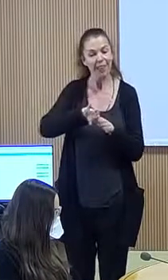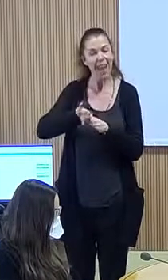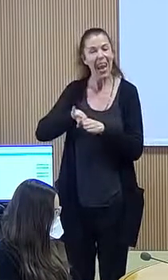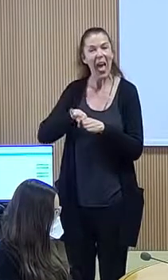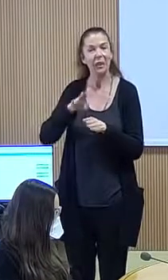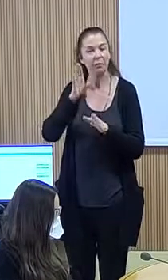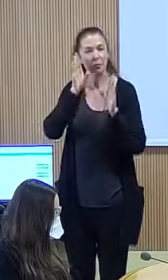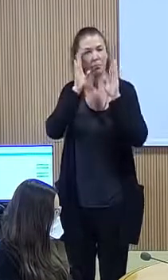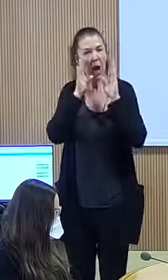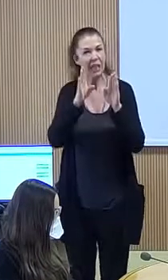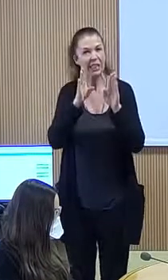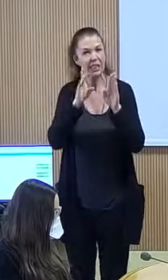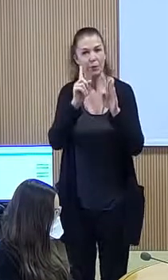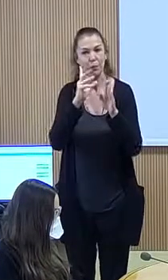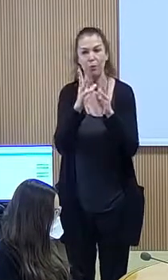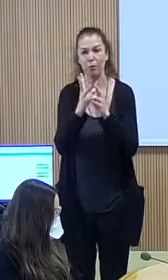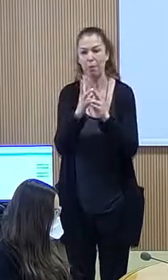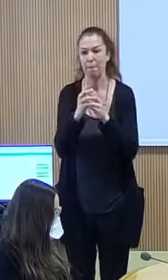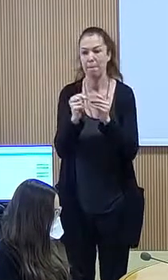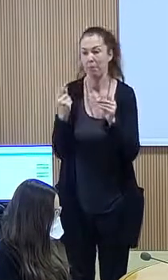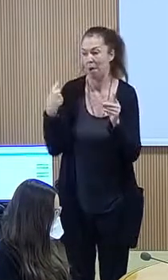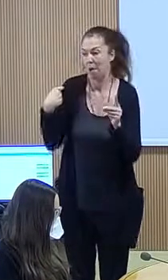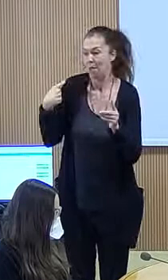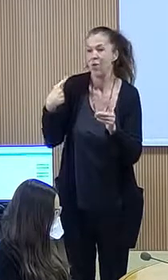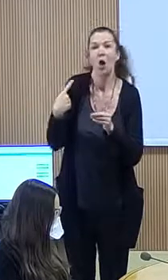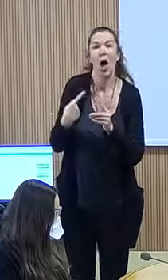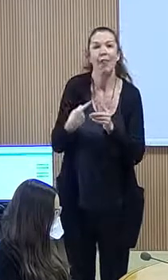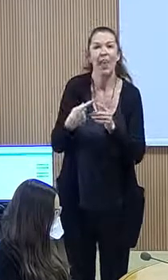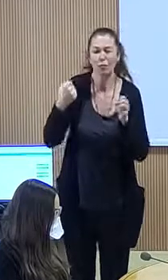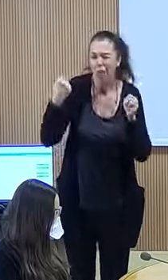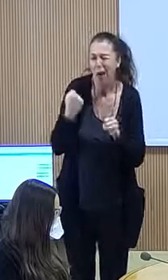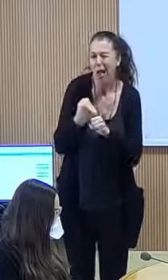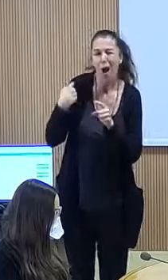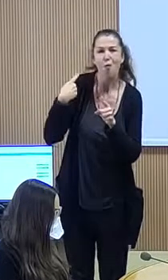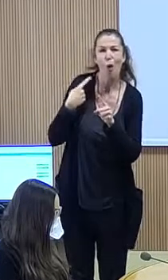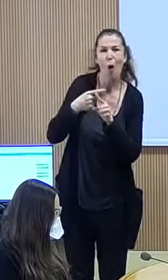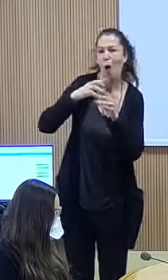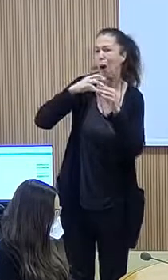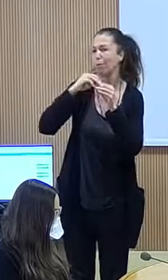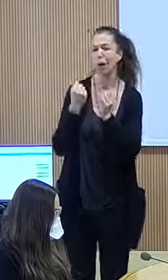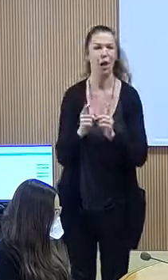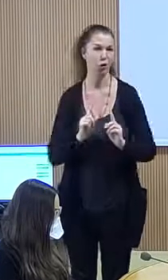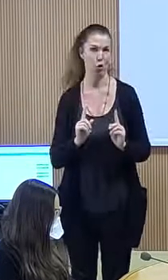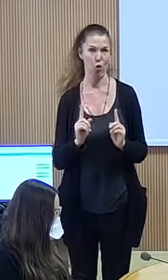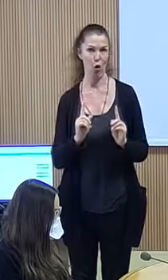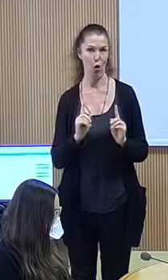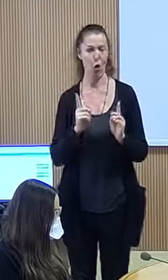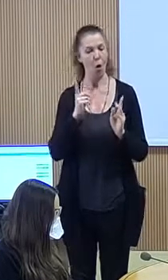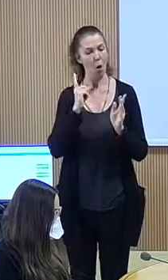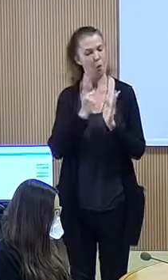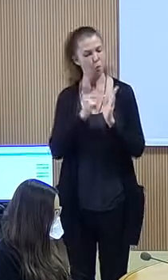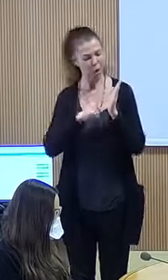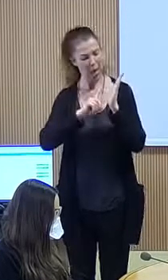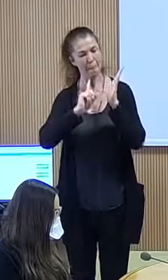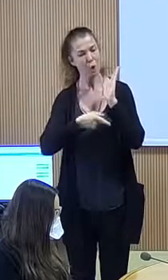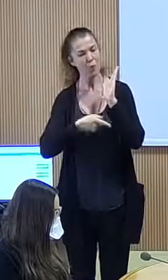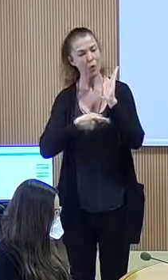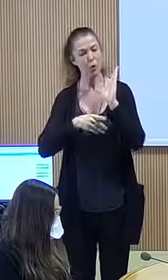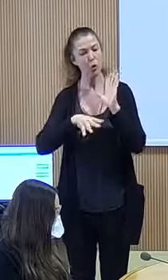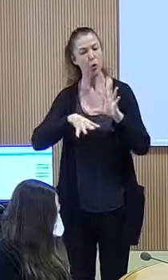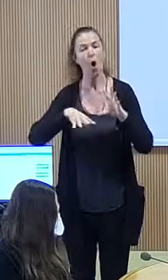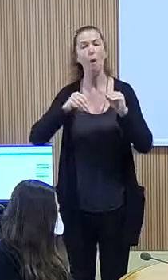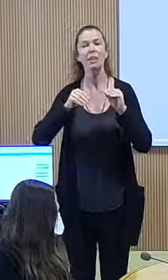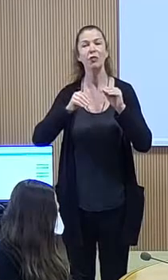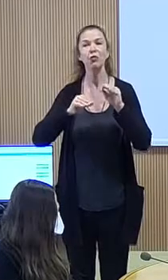tutto quello che è stato fatto fino adesso quindi che siano dei provvedimenti che portino ad un graduale ad una graduale